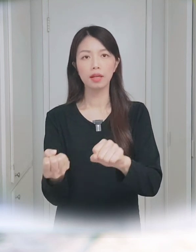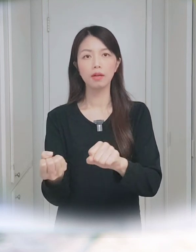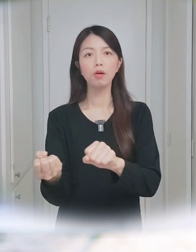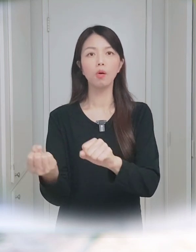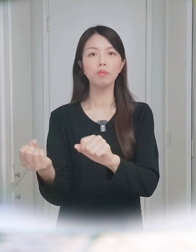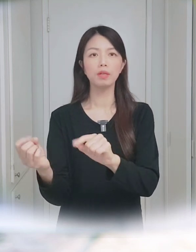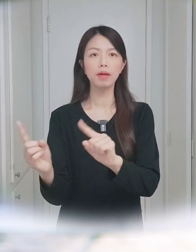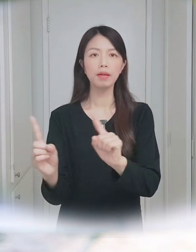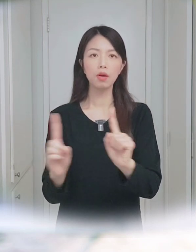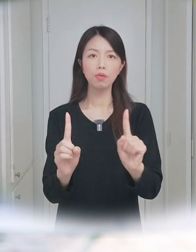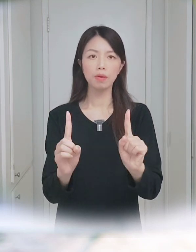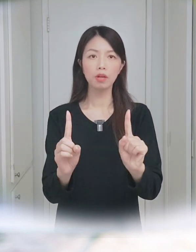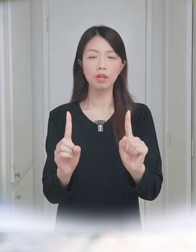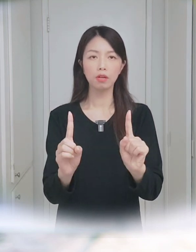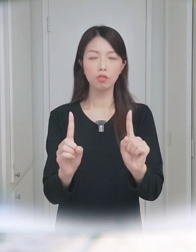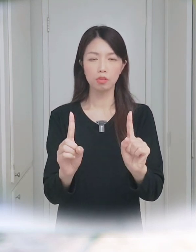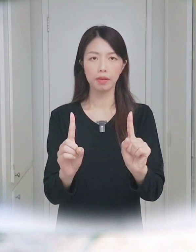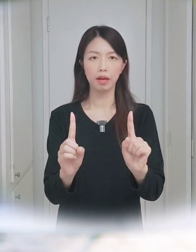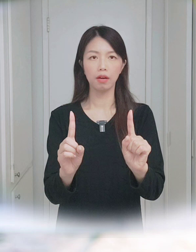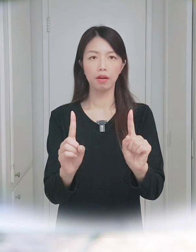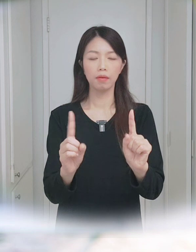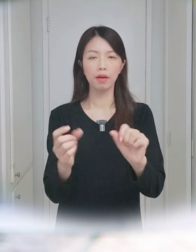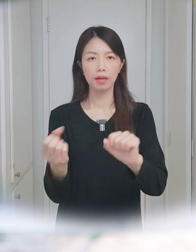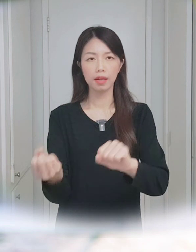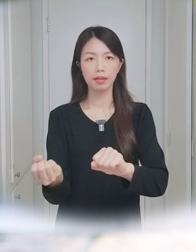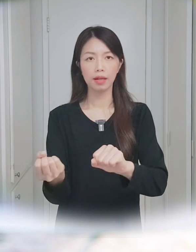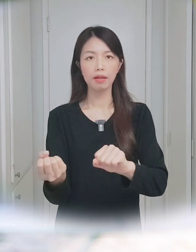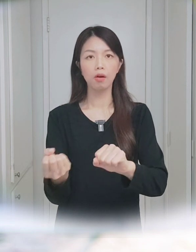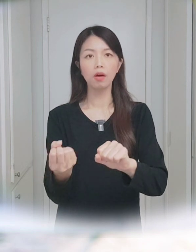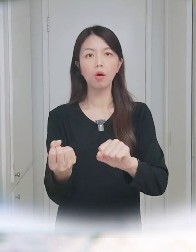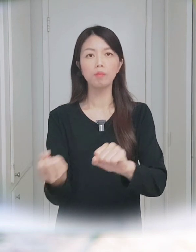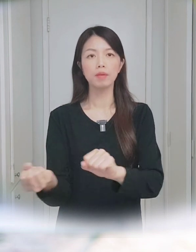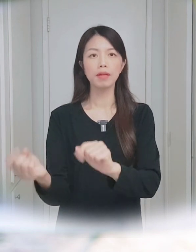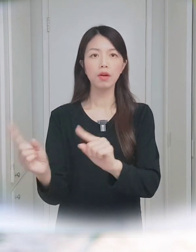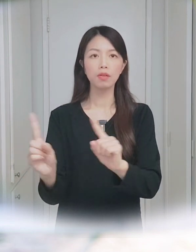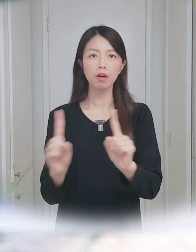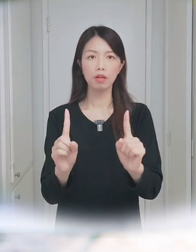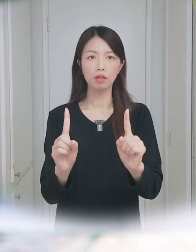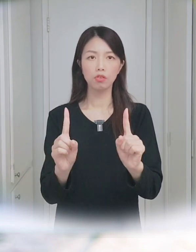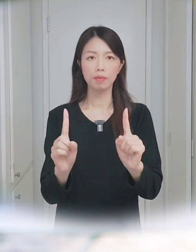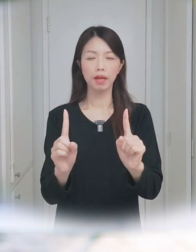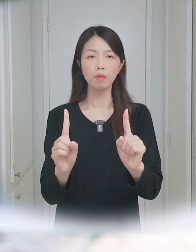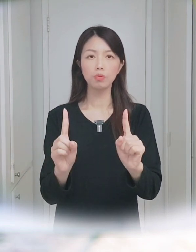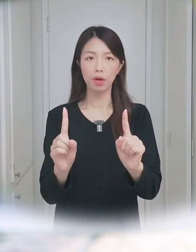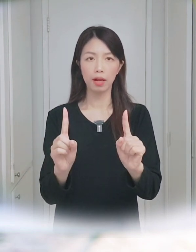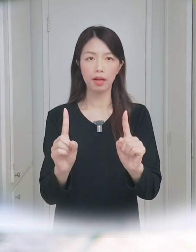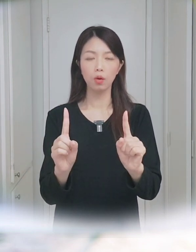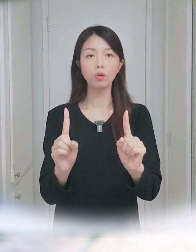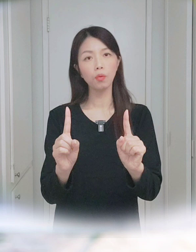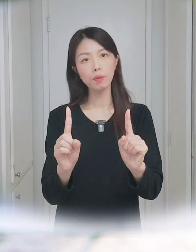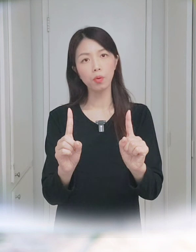이 상태에서 검지만 세우면서 일으켜 주시면 돼요. 이 상태에서 검지만 세워서 일으켜 주시면 돼요.